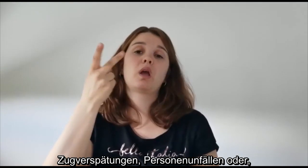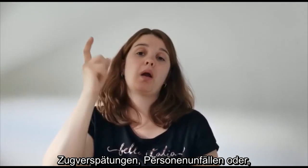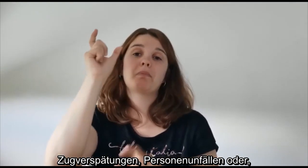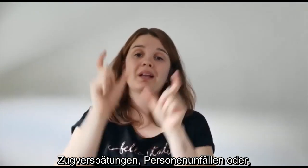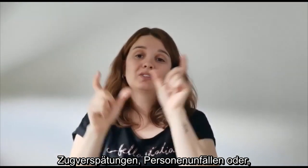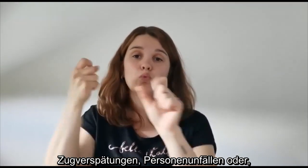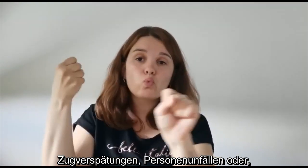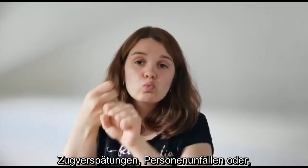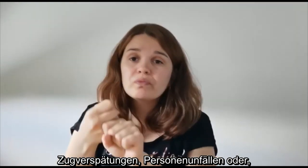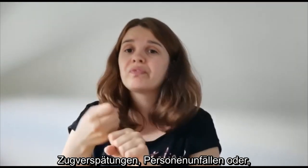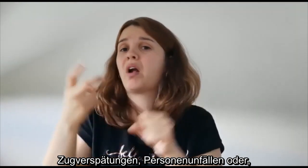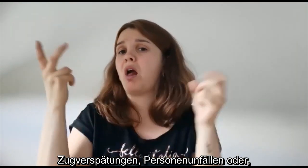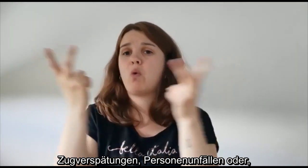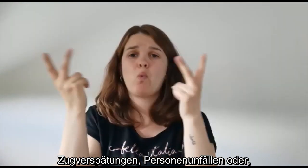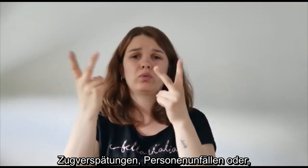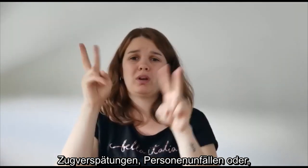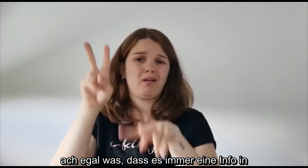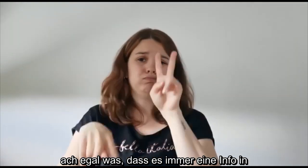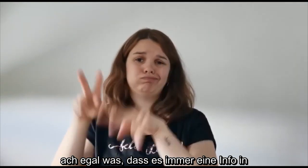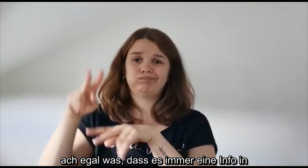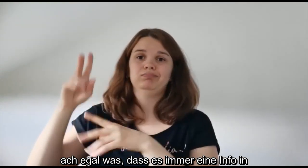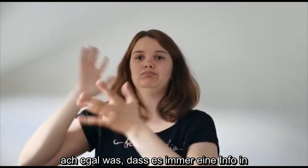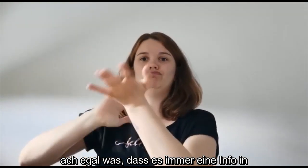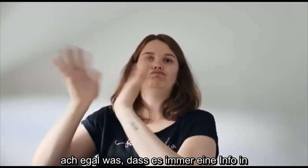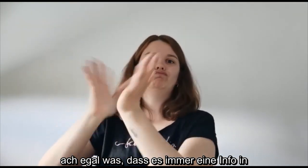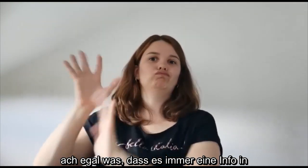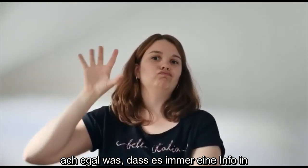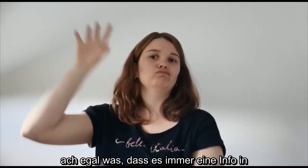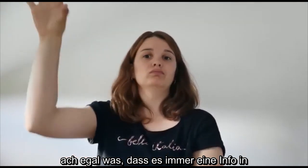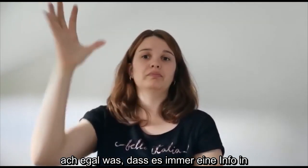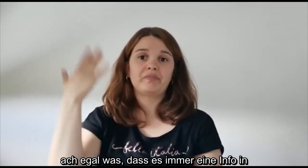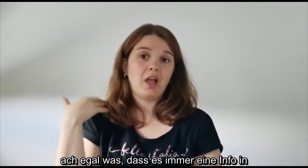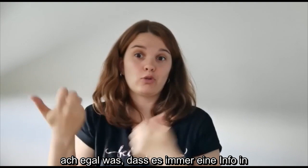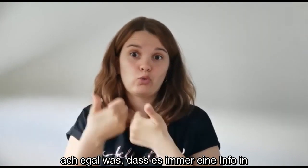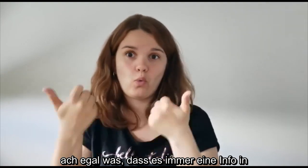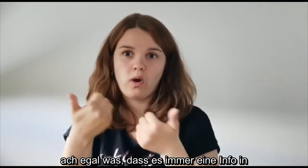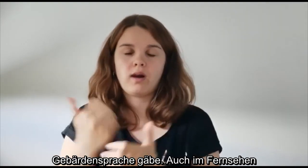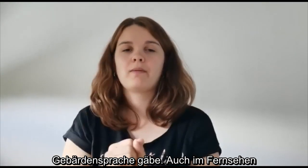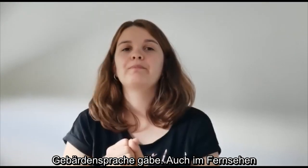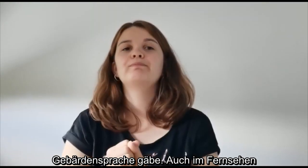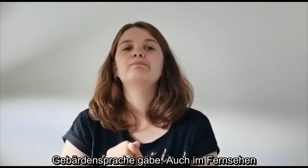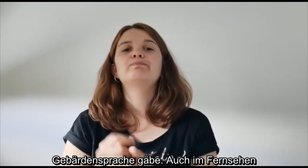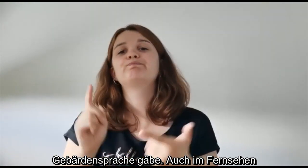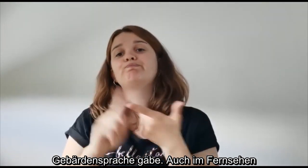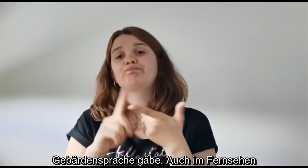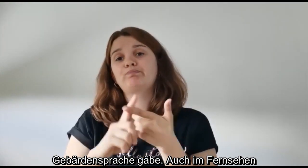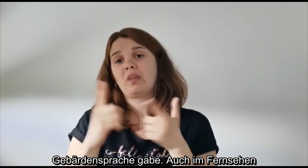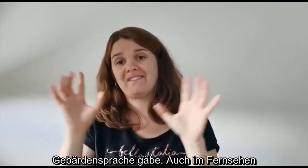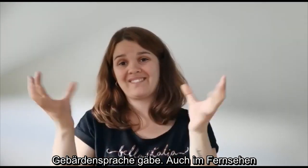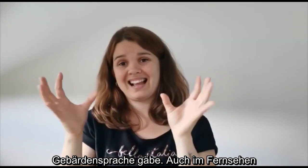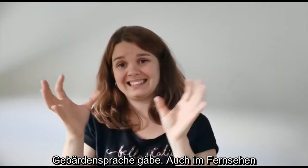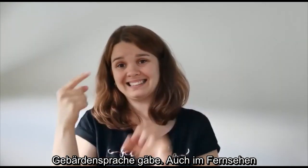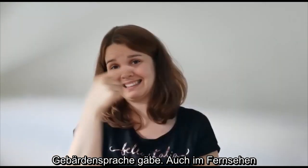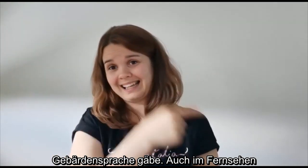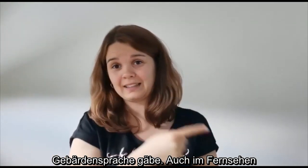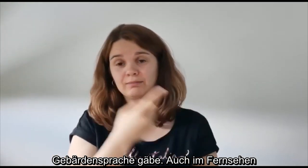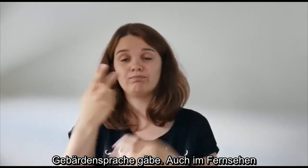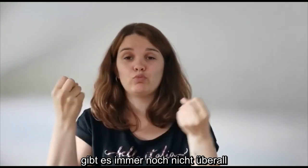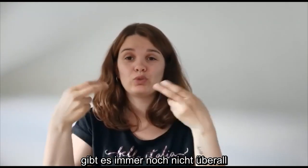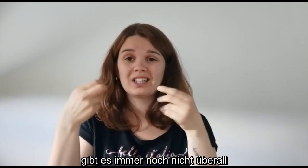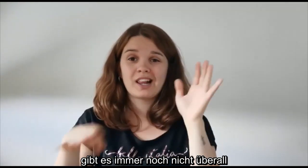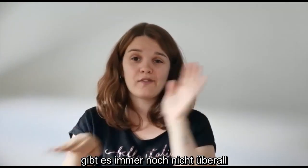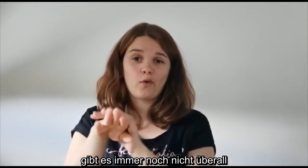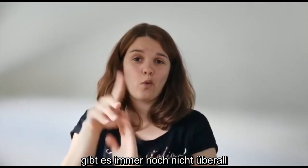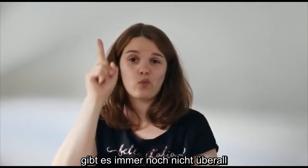allem bei Zugverspätungen Personenunfällen oder ach egal was Dass es immer eine Info in Gebärdensprache gäbe Auch im